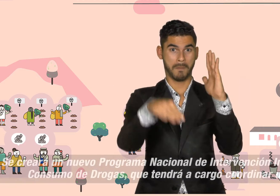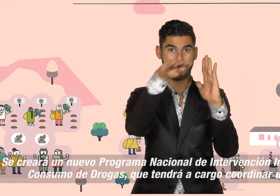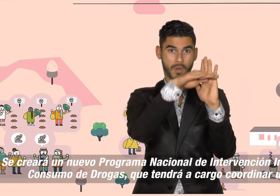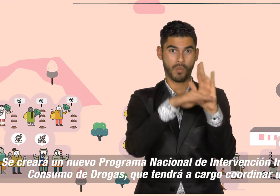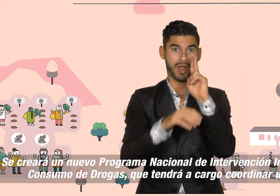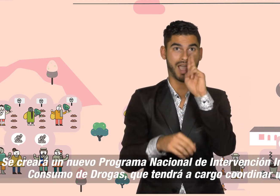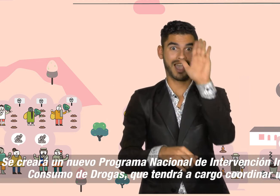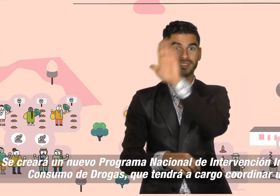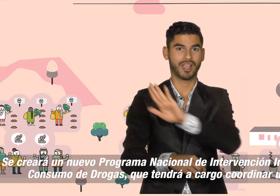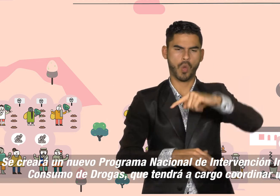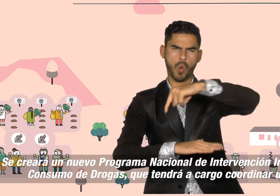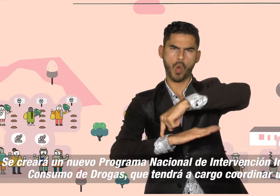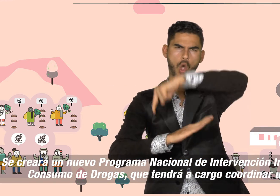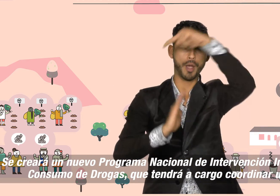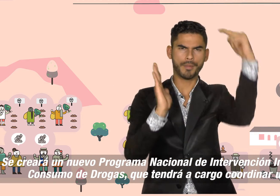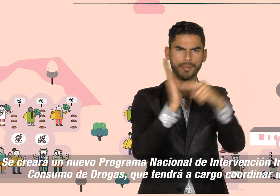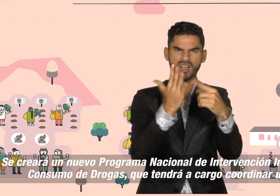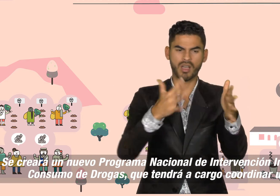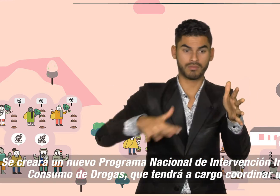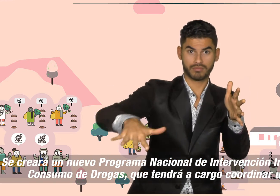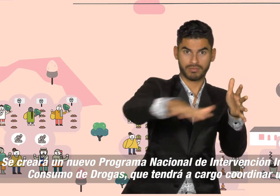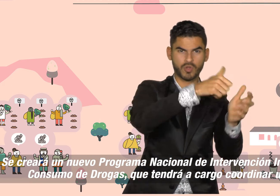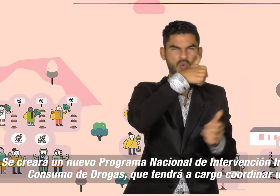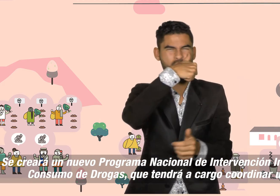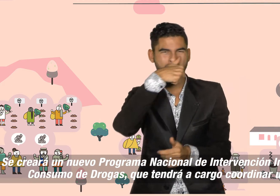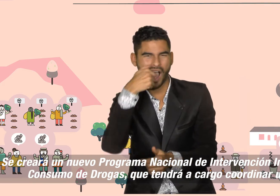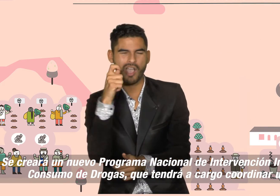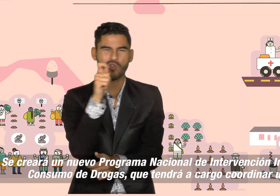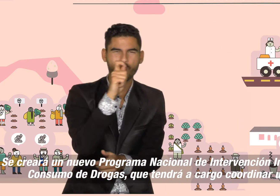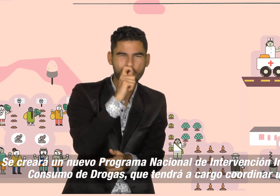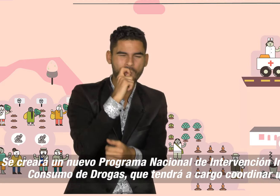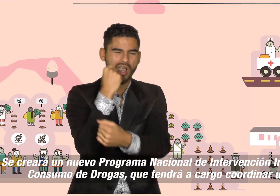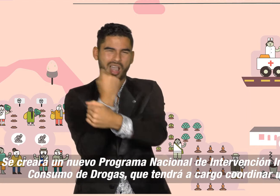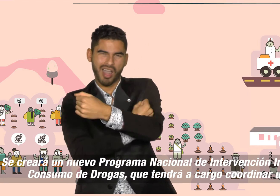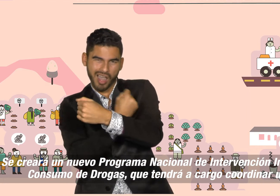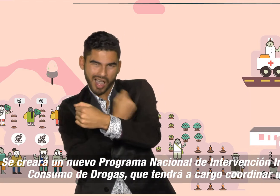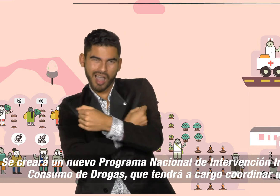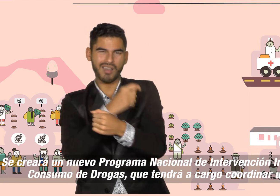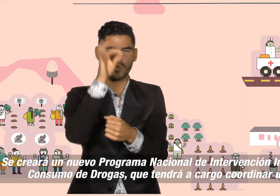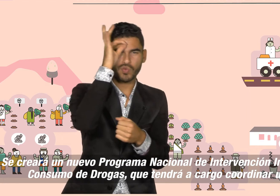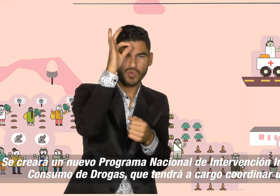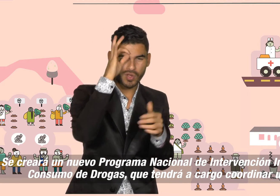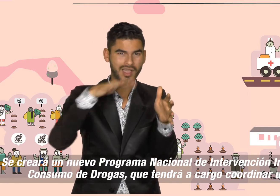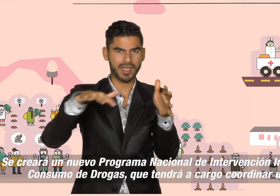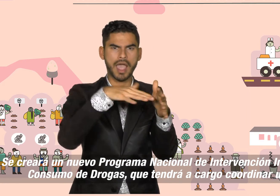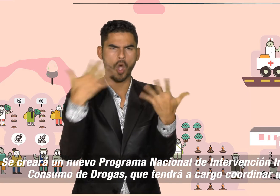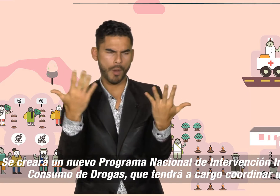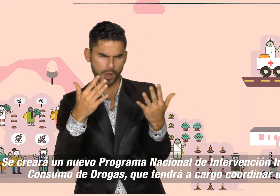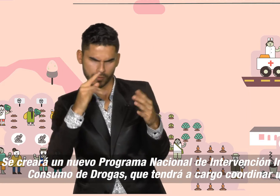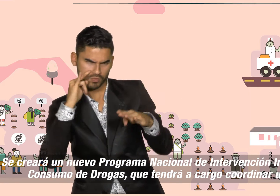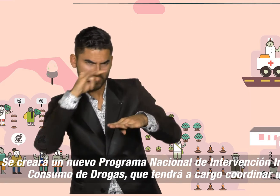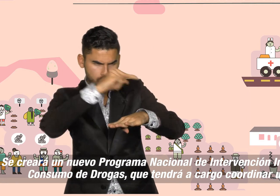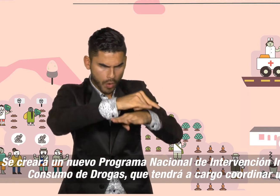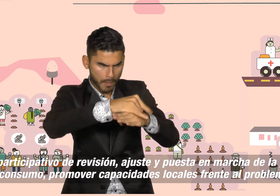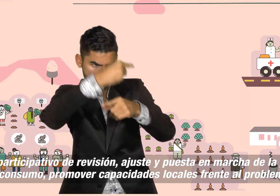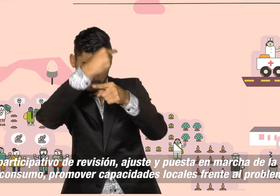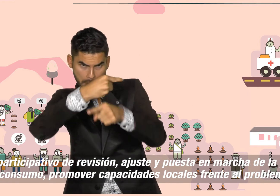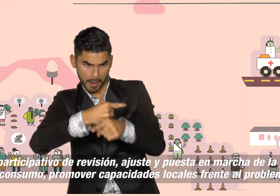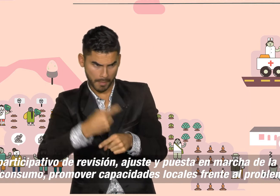Se creará un nuevo Programa Nacional de Intervención Integral frente al Consumo de Drogas que tendrá a cargo coordinar un proceso participativo